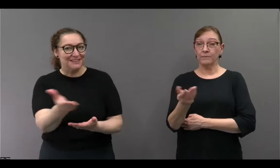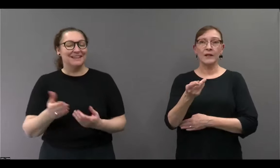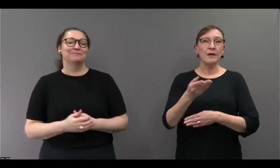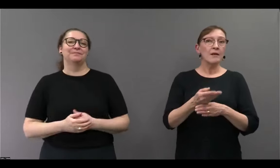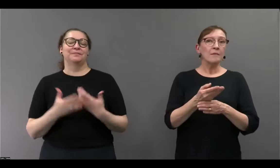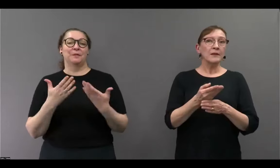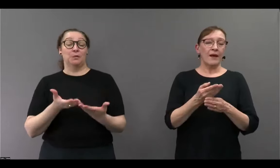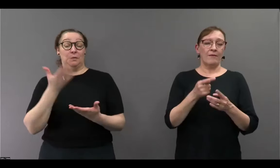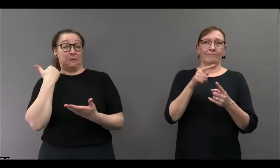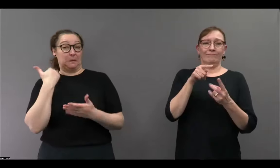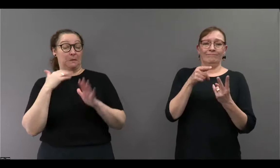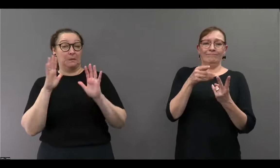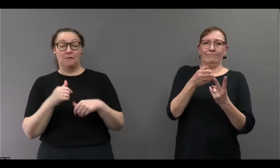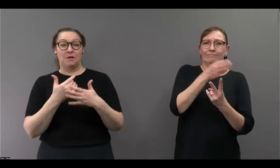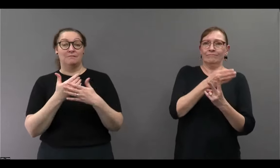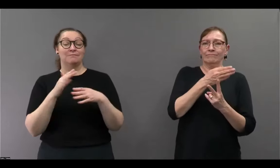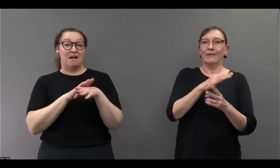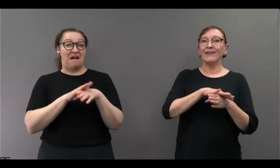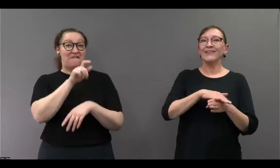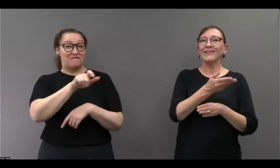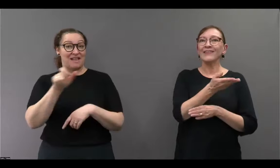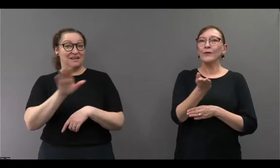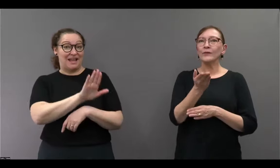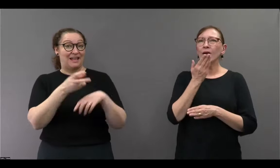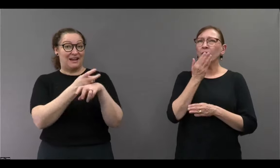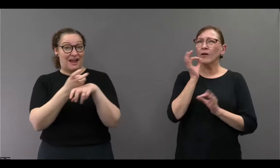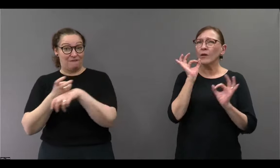käyttäjiltä hyviä puheenvuoroja viittomakielisen